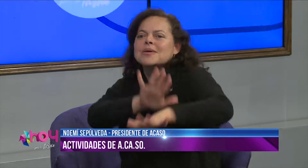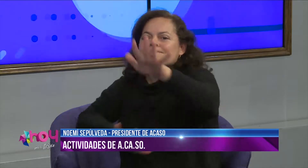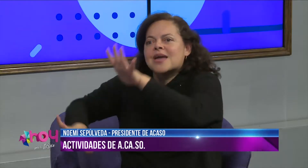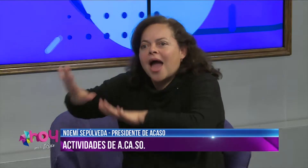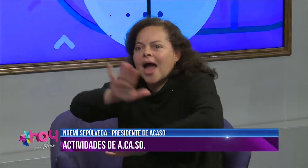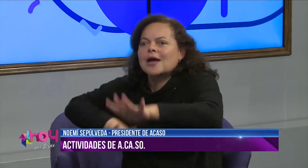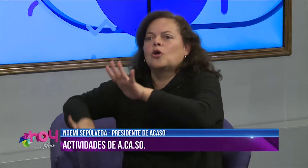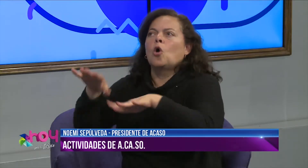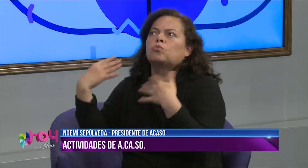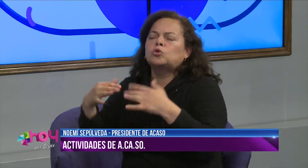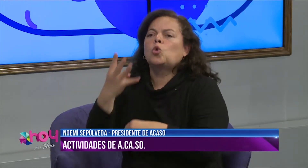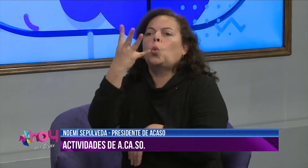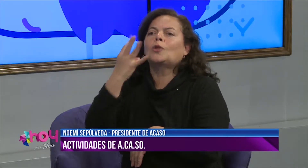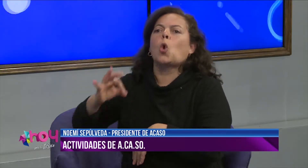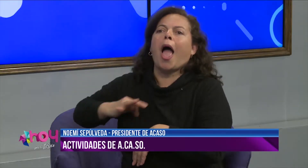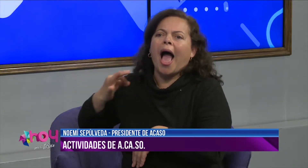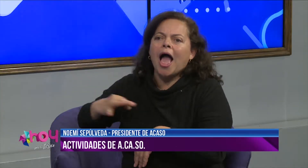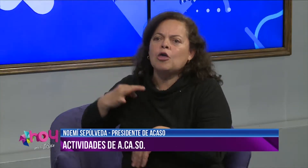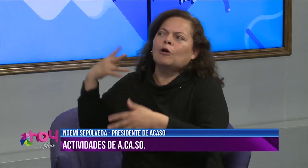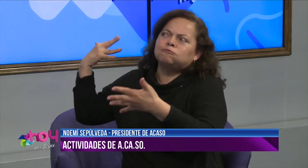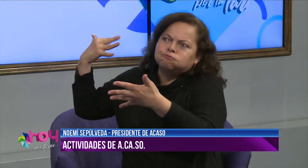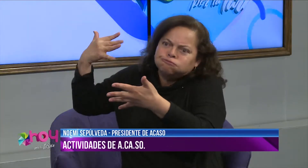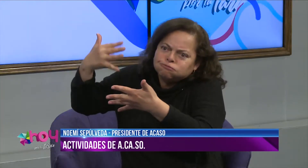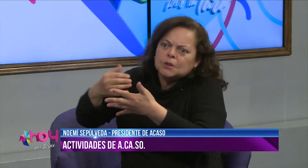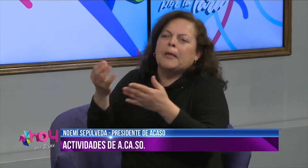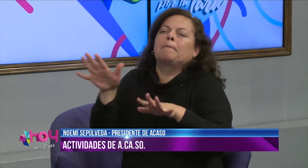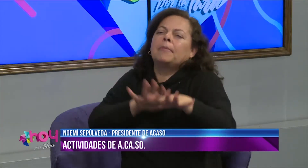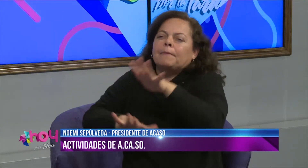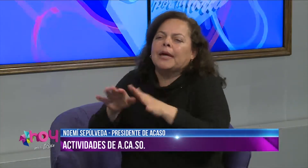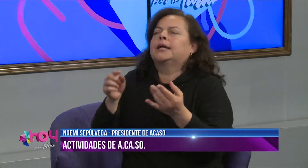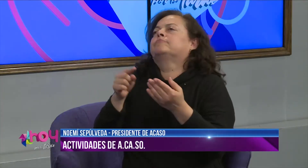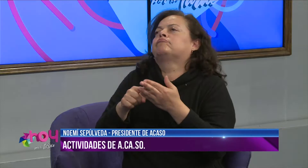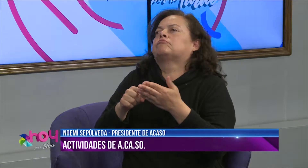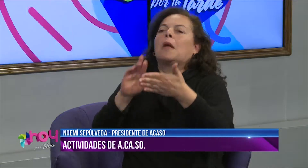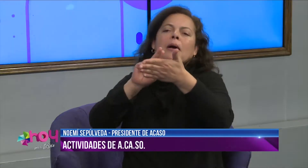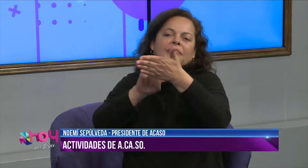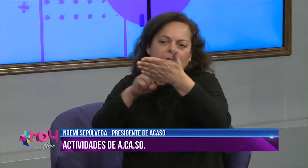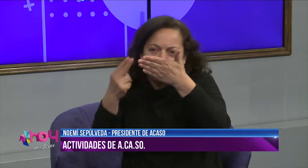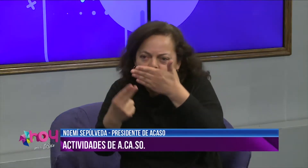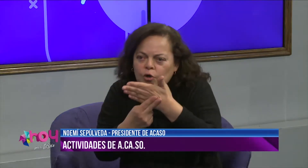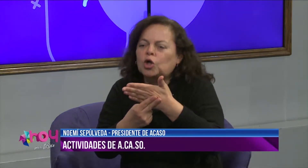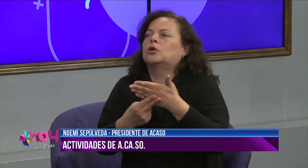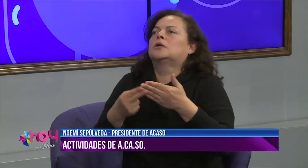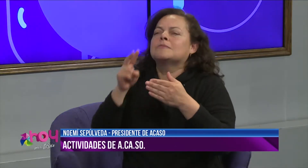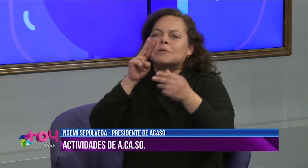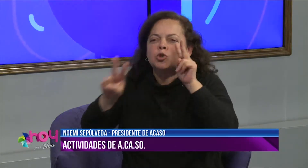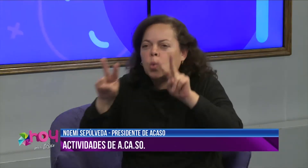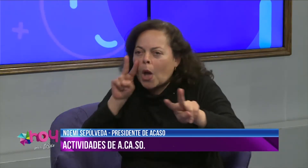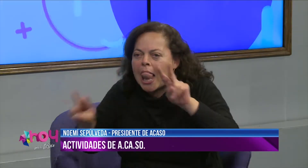comenzamos a preparar durante 4 años, fue un trabajo que nos llevó ese tiempo, bueno, trabajamos desde lo metafórico,